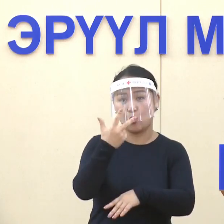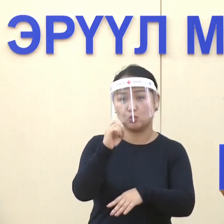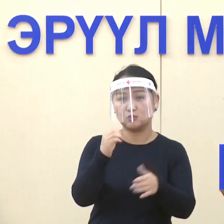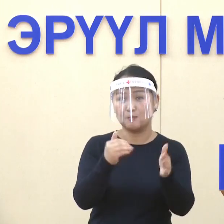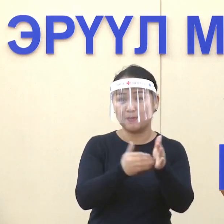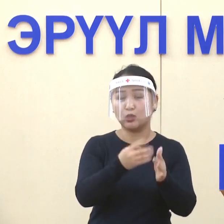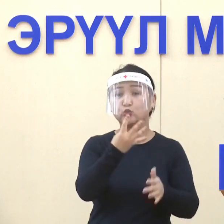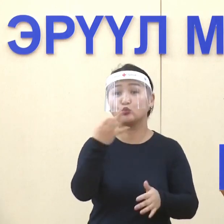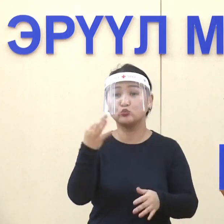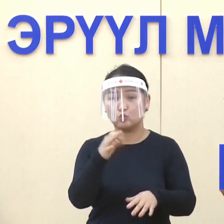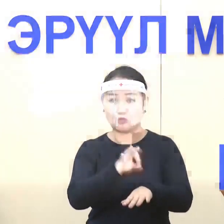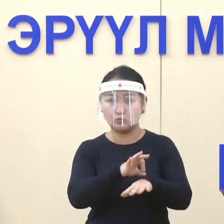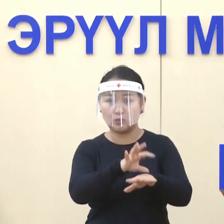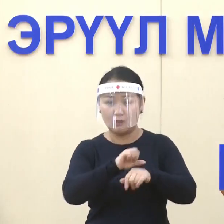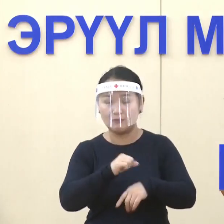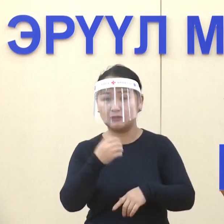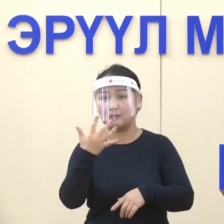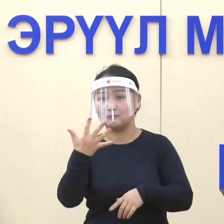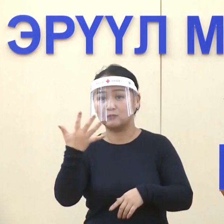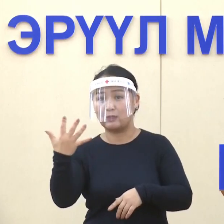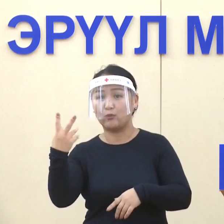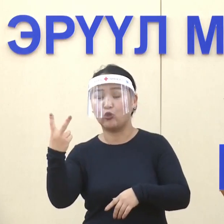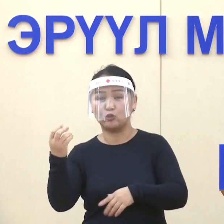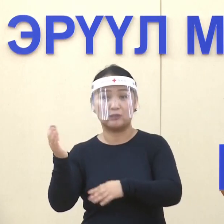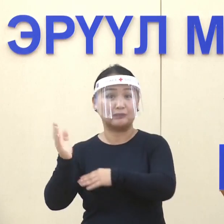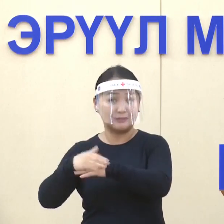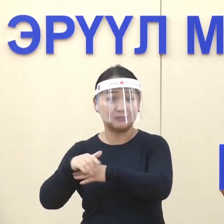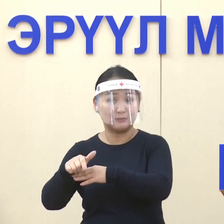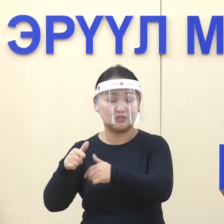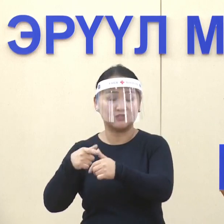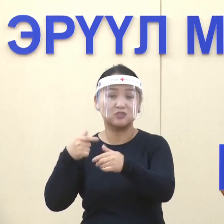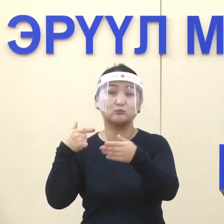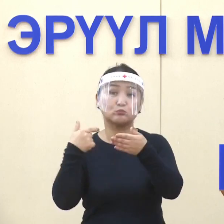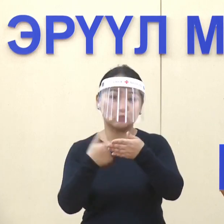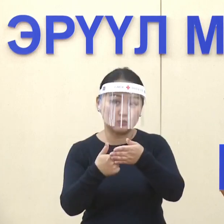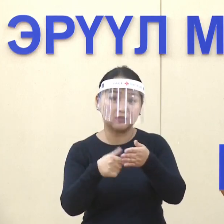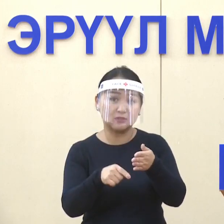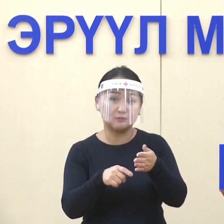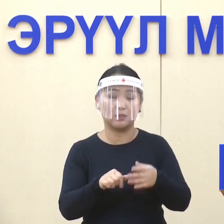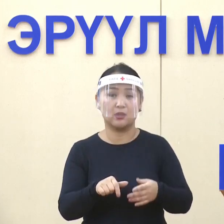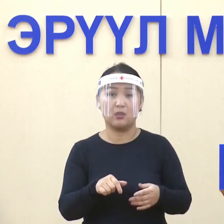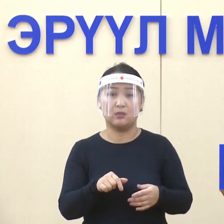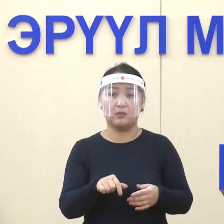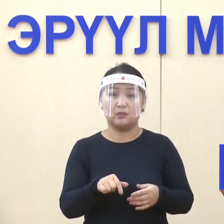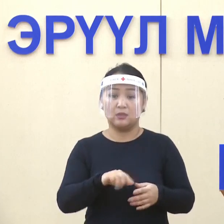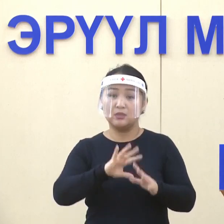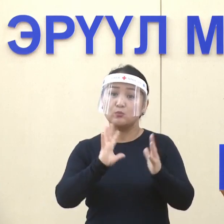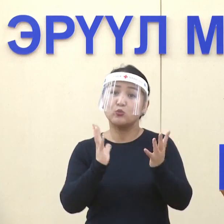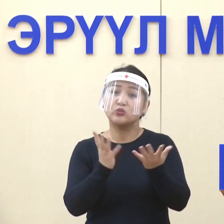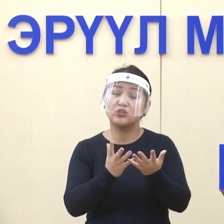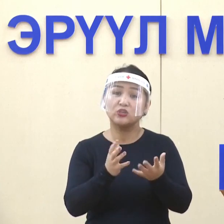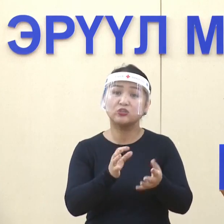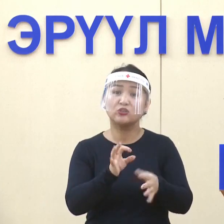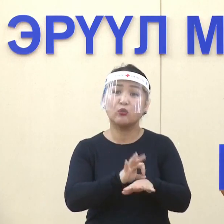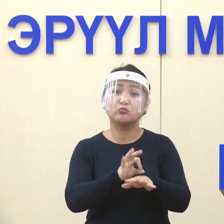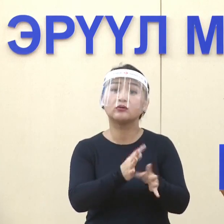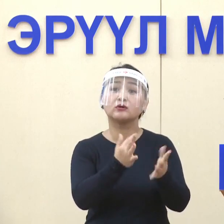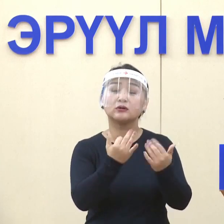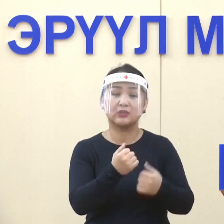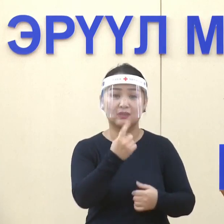шинэ тохиолдол, 552 нас баралт шинээр бүртгэгдлээ. За, ингээд нийт халдвар өссөн